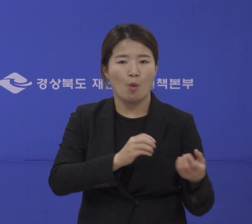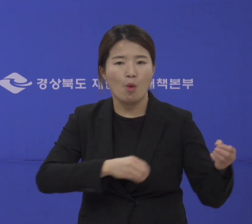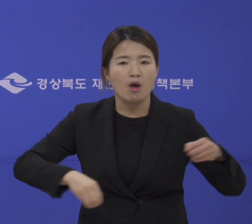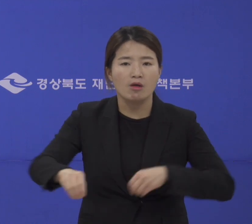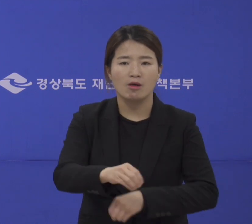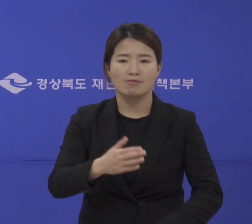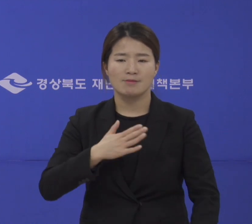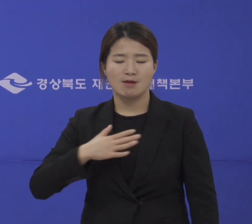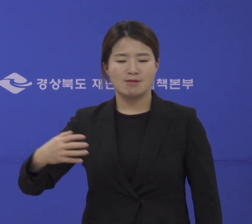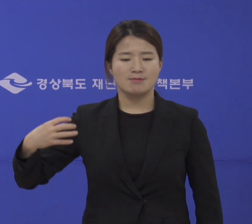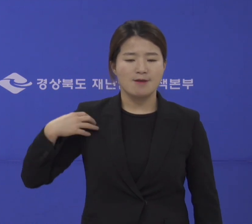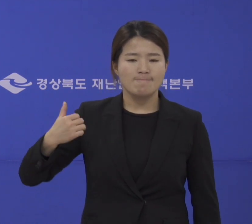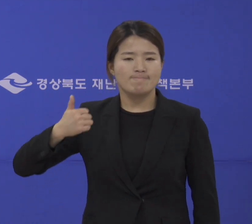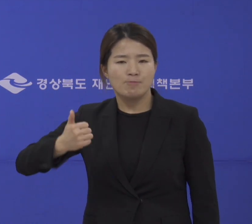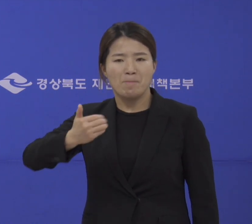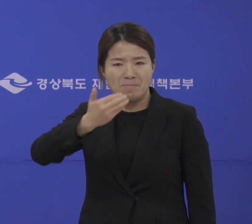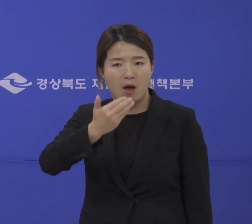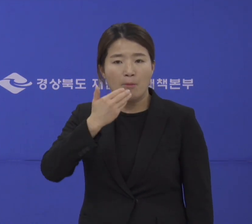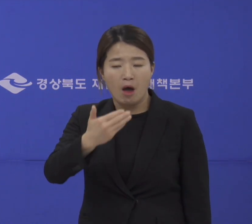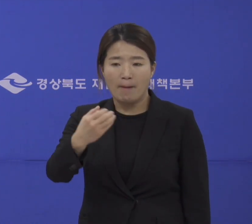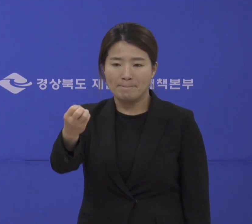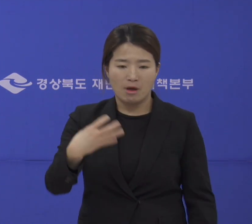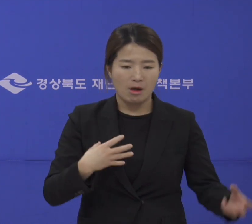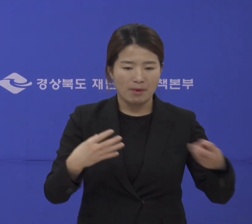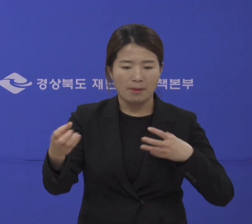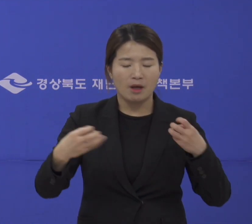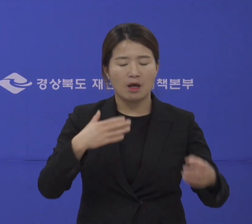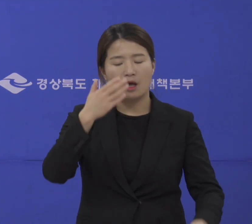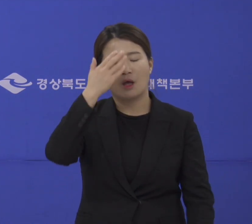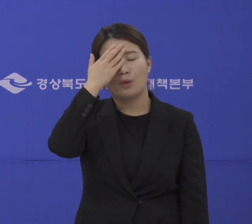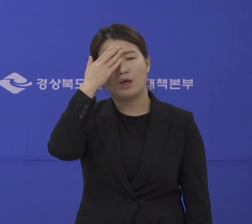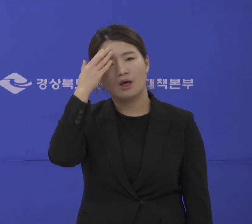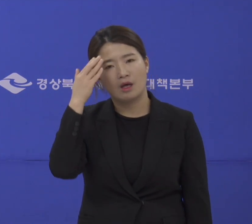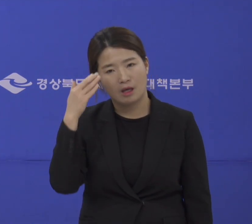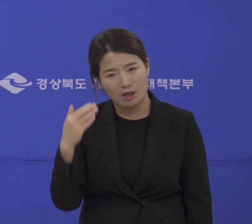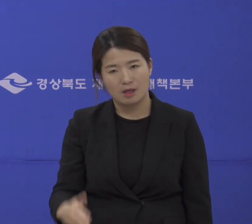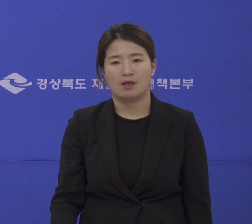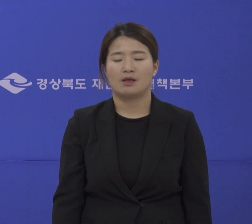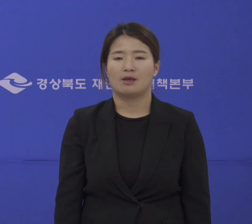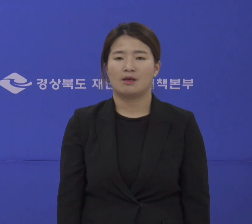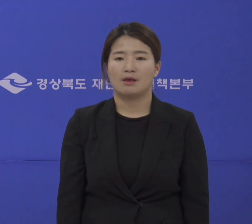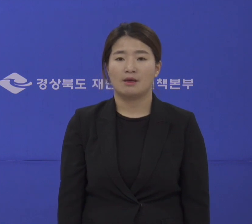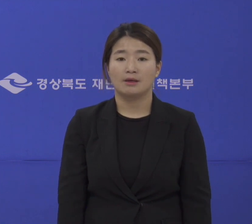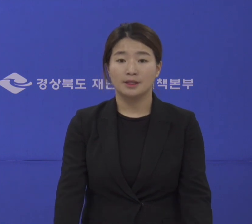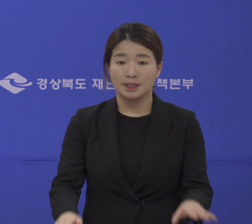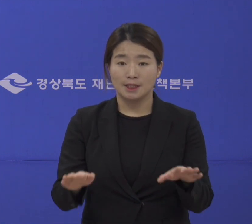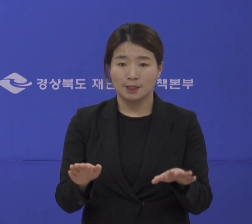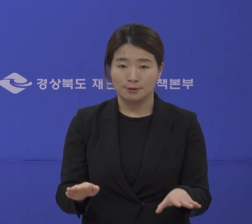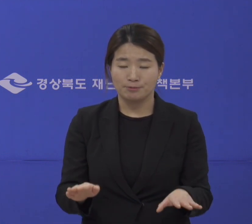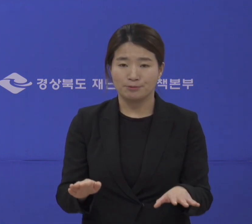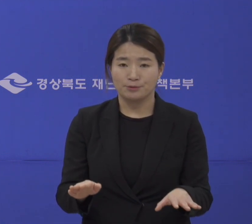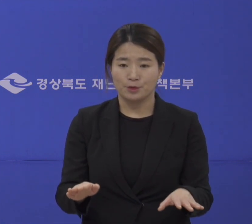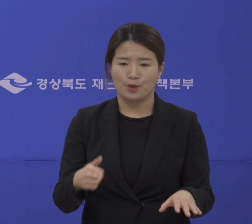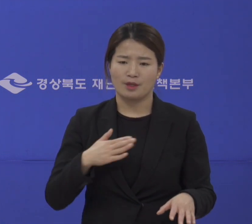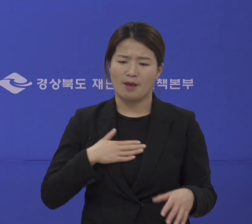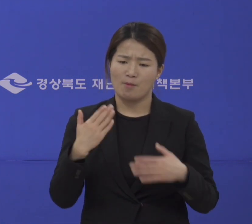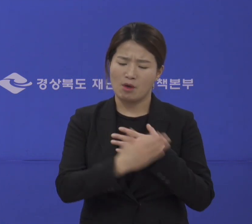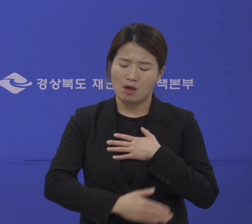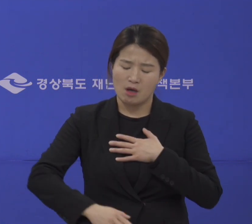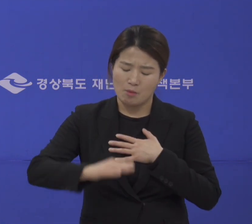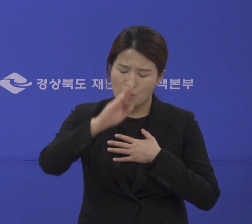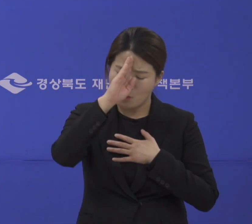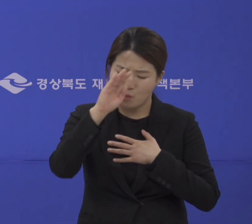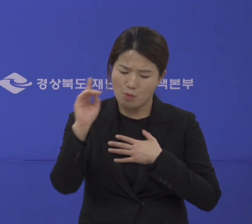생긴다는 이 말씀을 해서 정말 좀 다행으로 생각하면서, 이 시간에도 내 몸이 좀